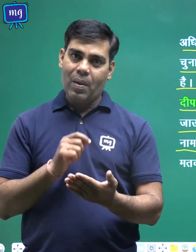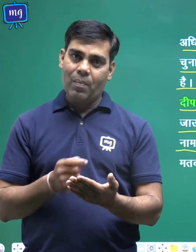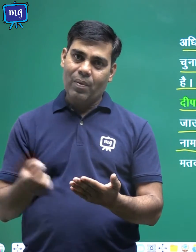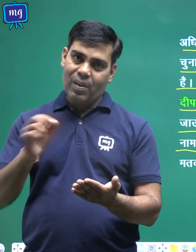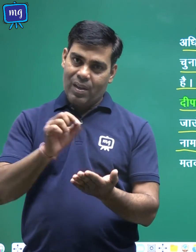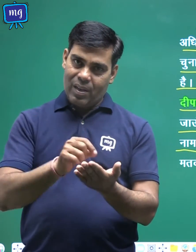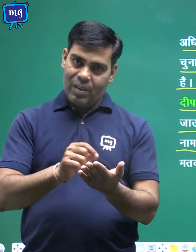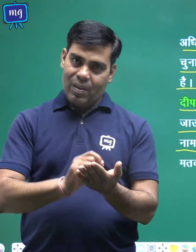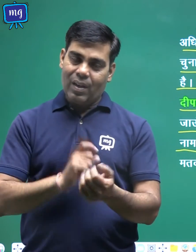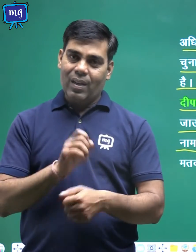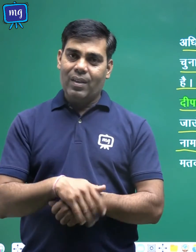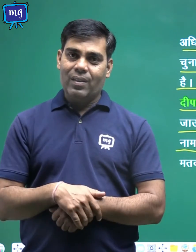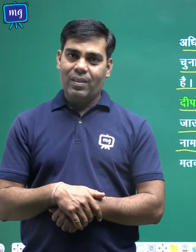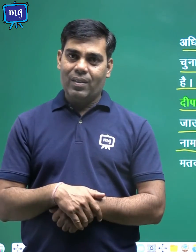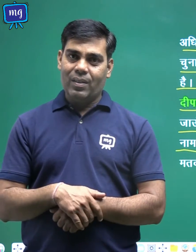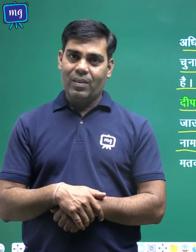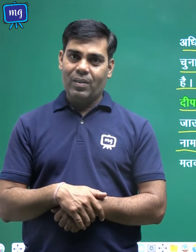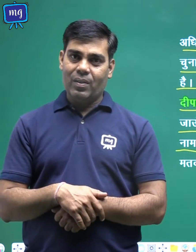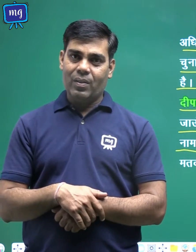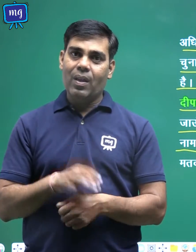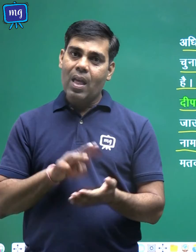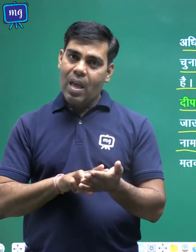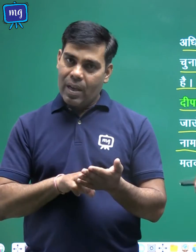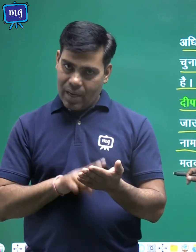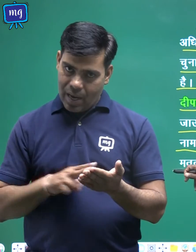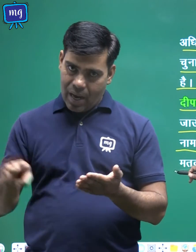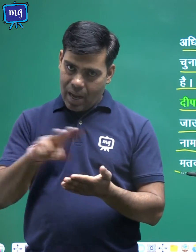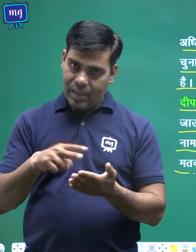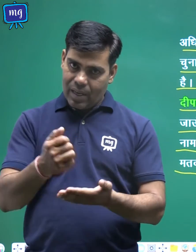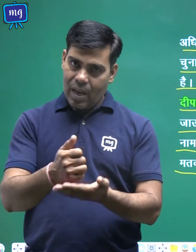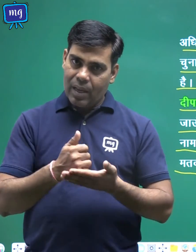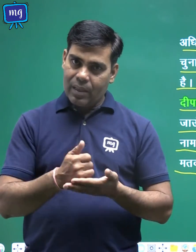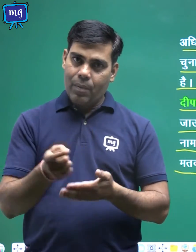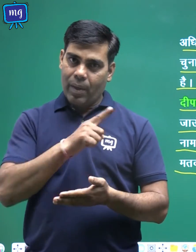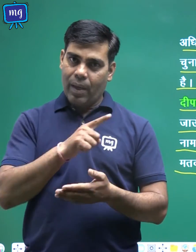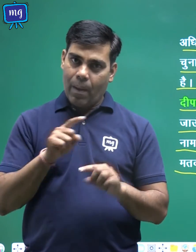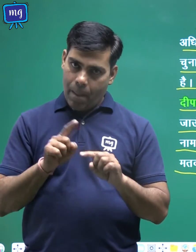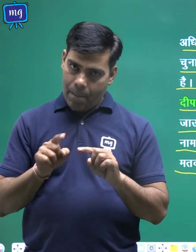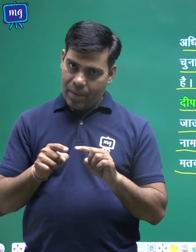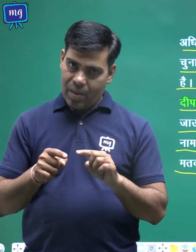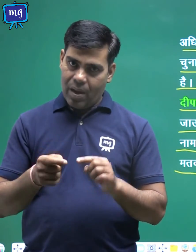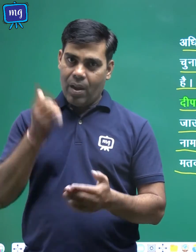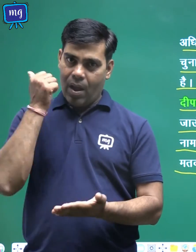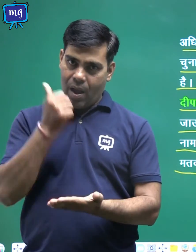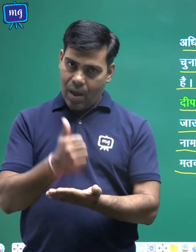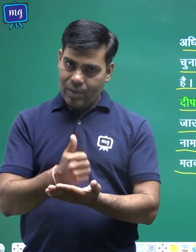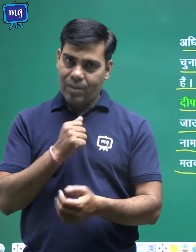दर्ज करवाकर राष्ट्रहित में मतदान अवश्य